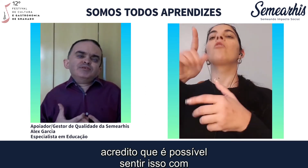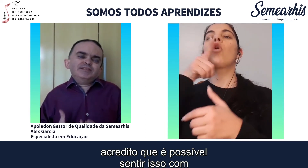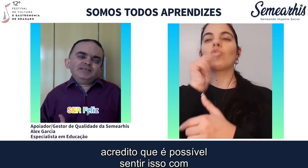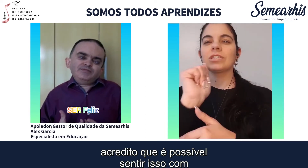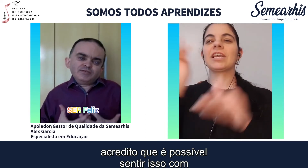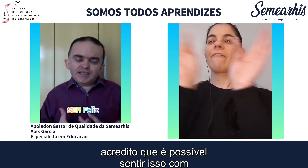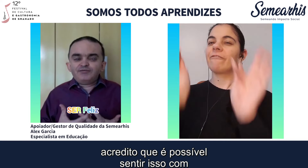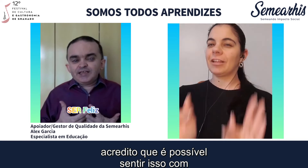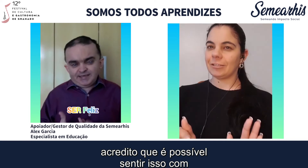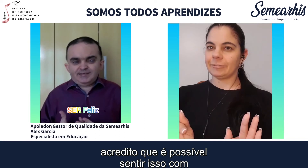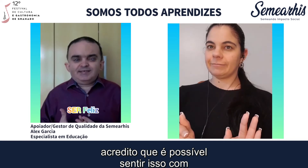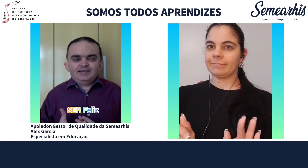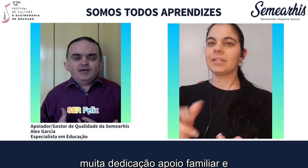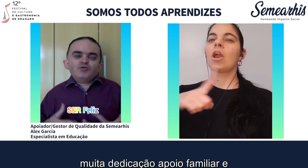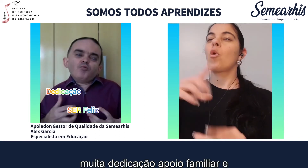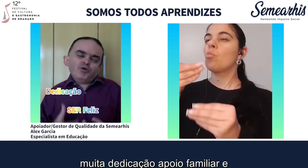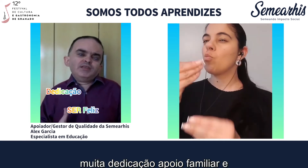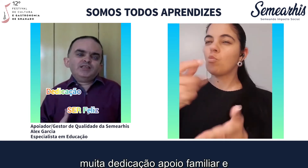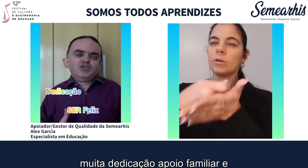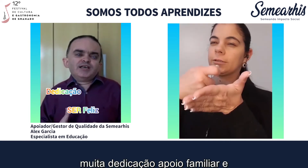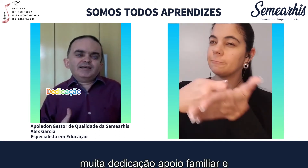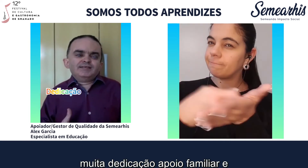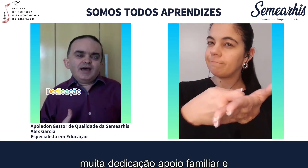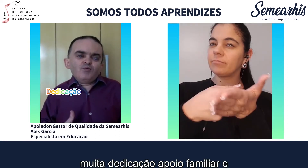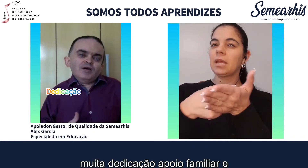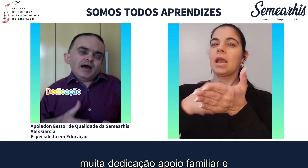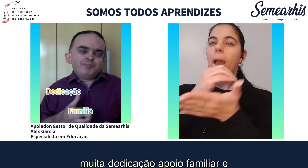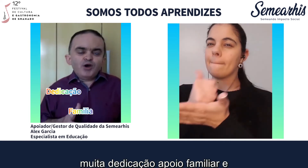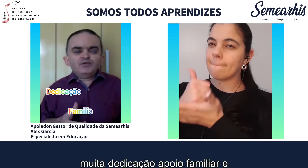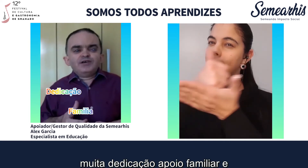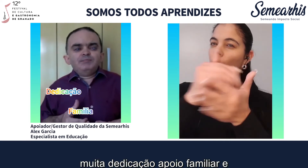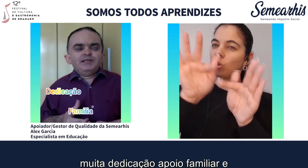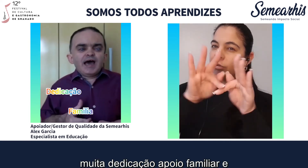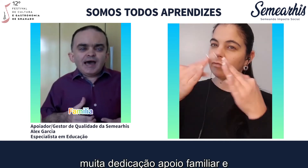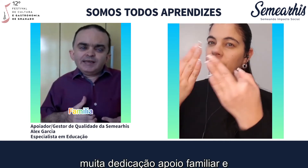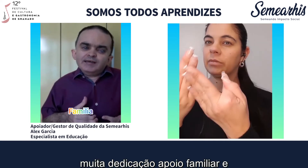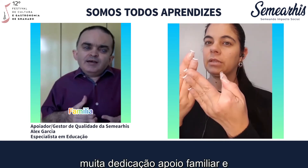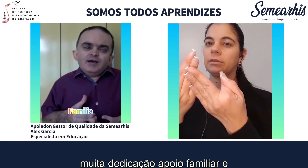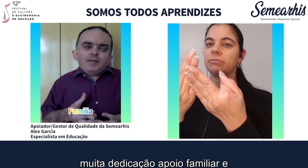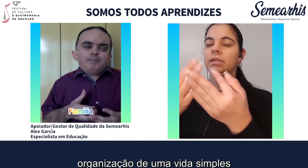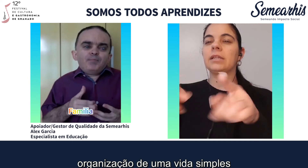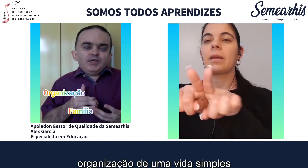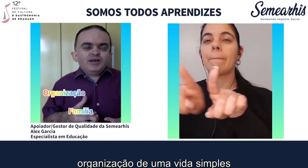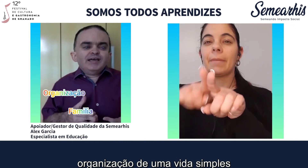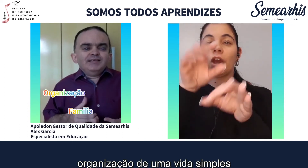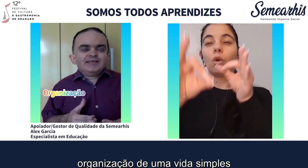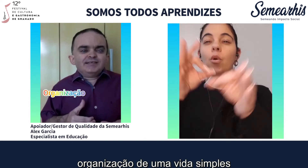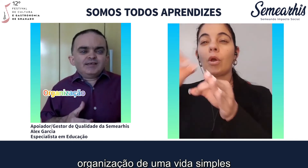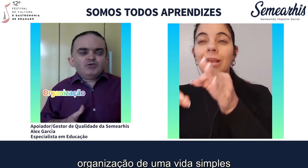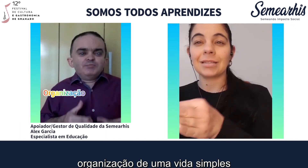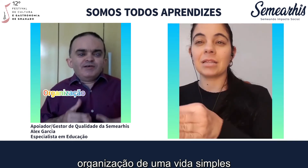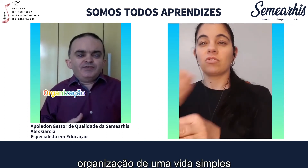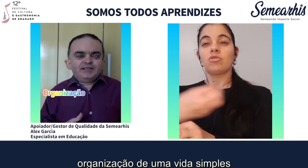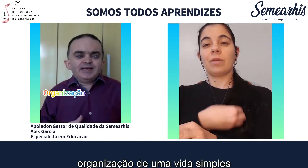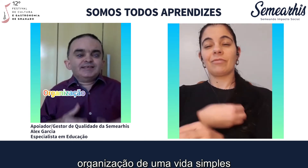é possível ser feliz, com muita dedicação, apoio familiar e